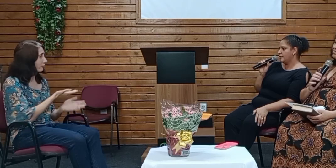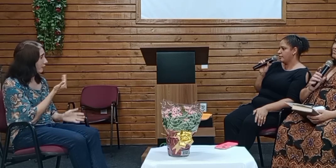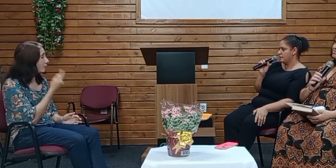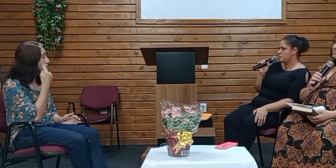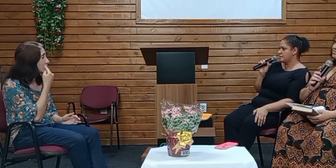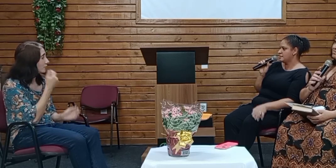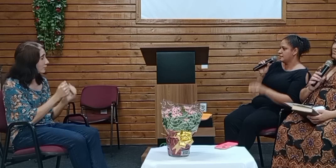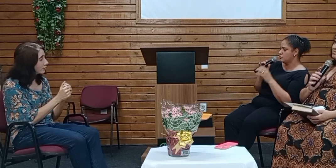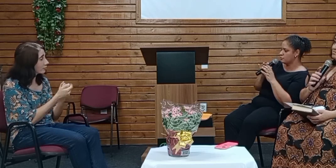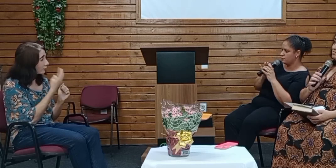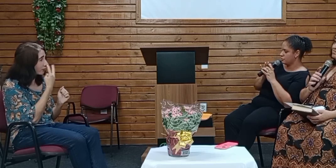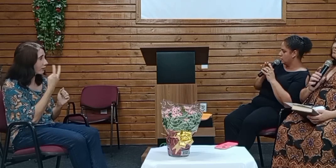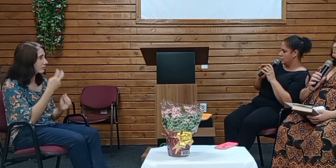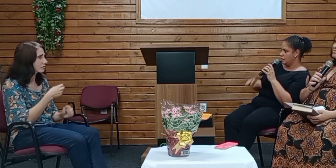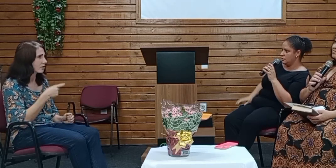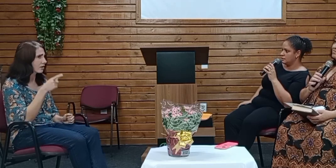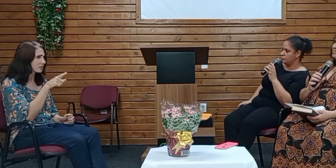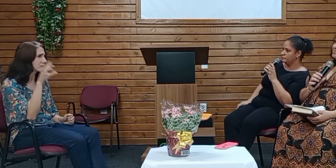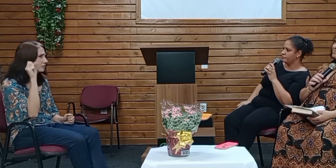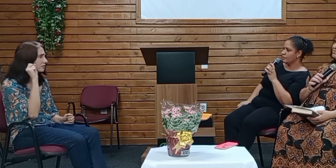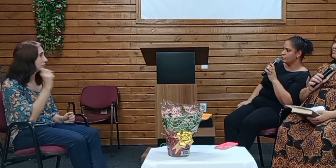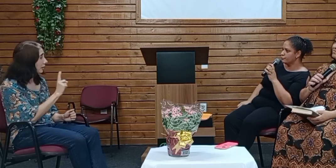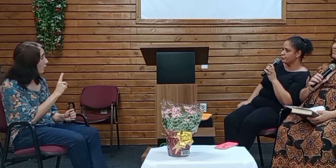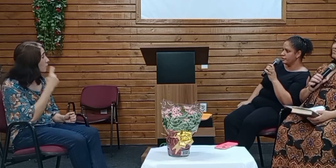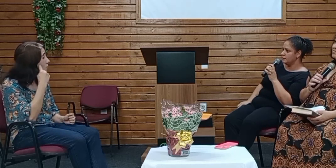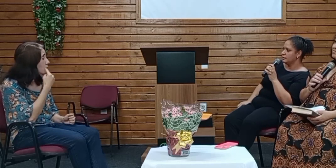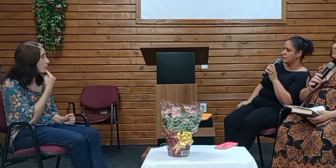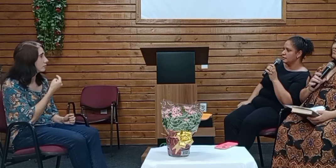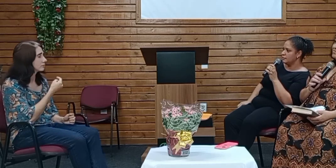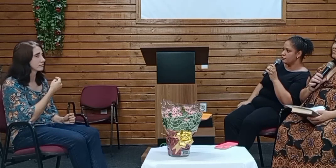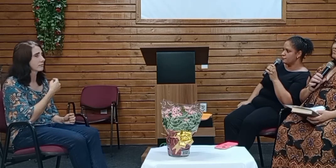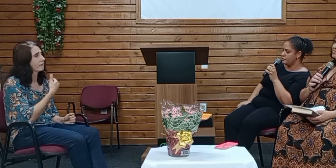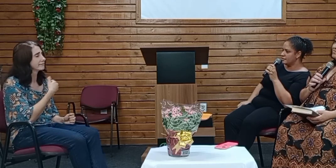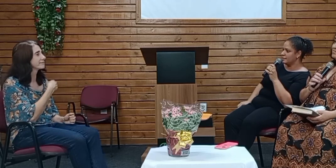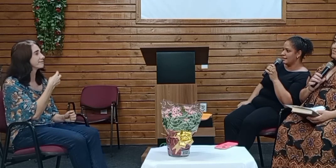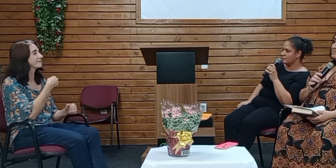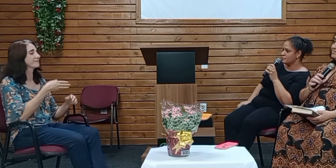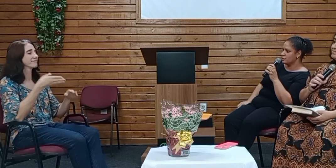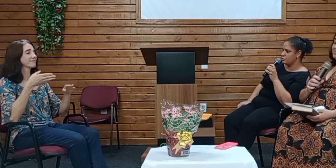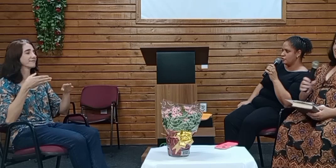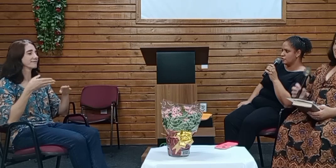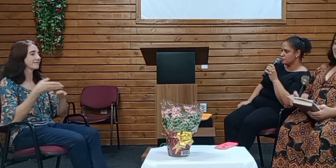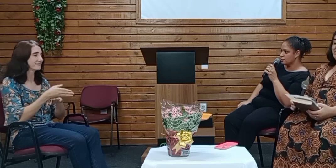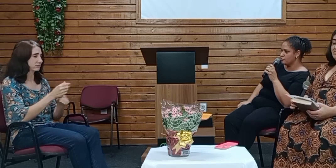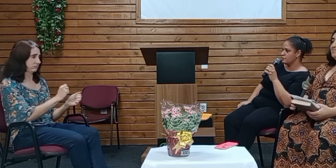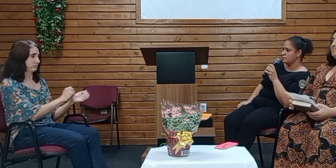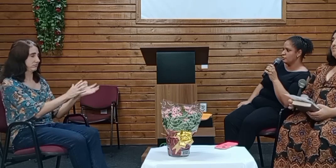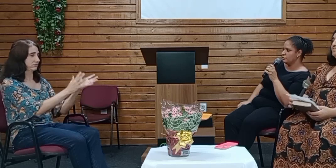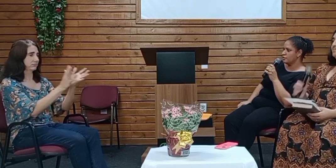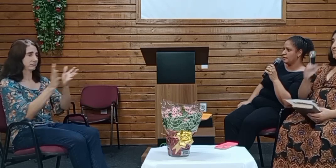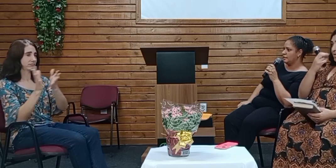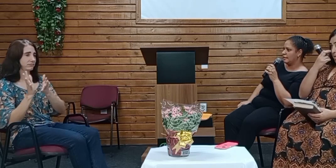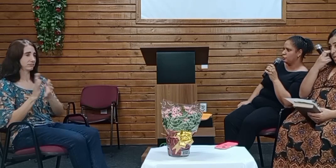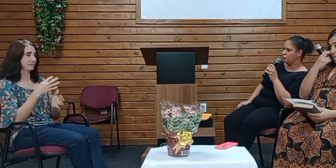que na época era especializada em surdos. Então, eu fui e vi que lá só tinha surdos. Então, quando